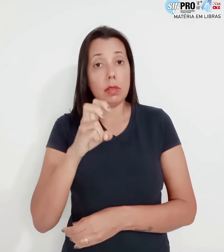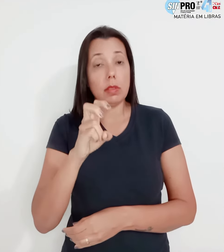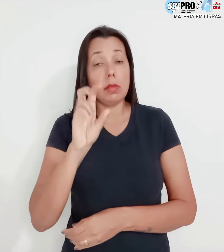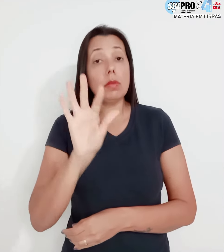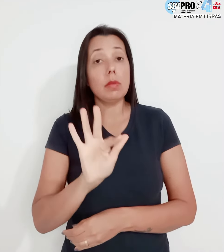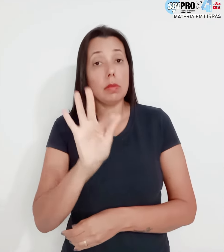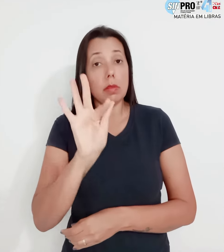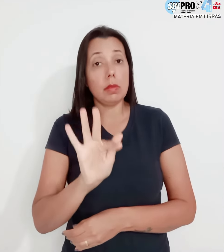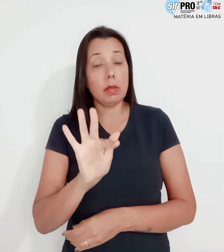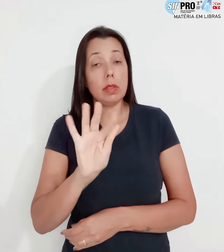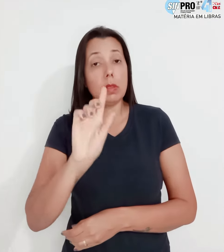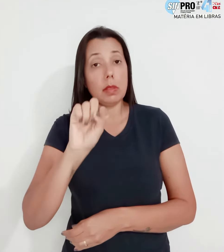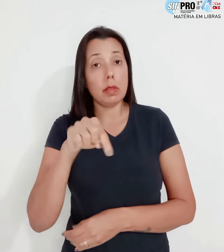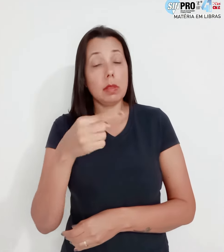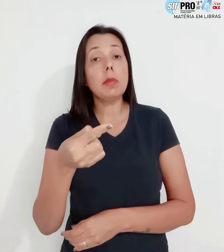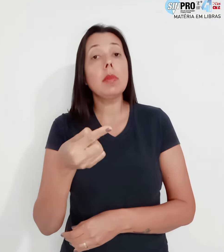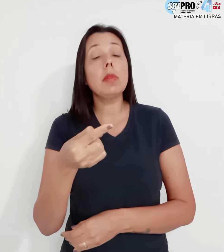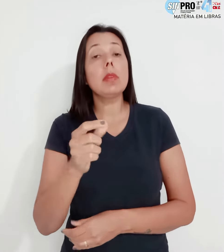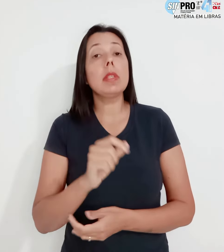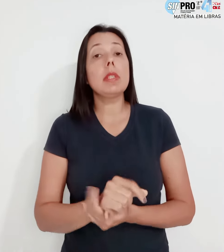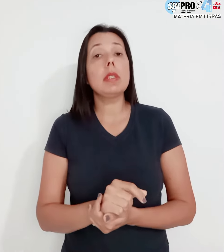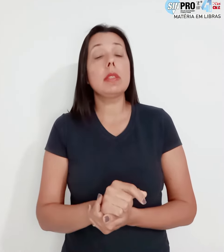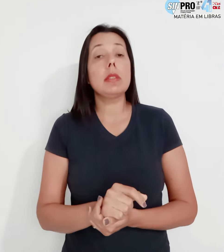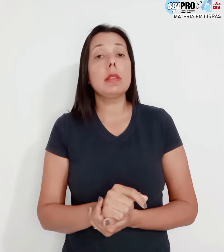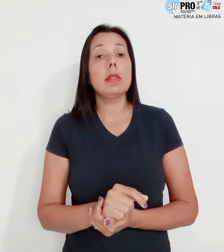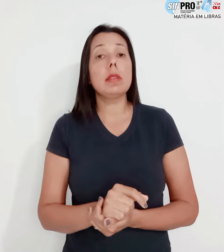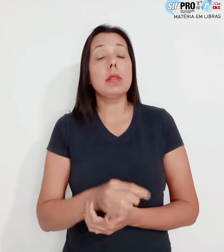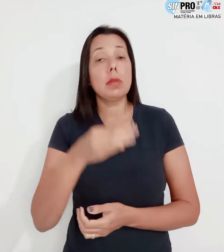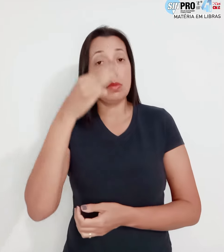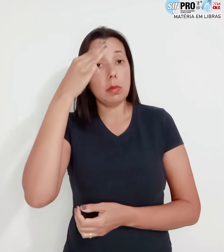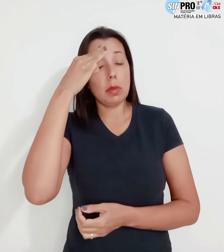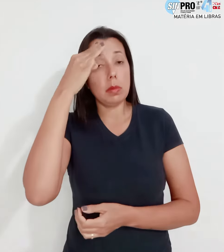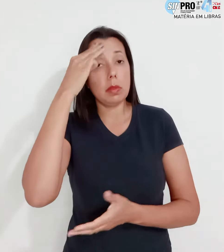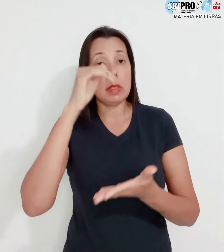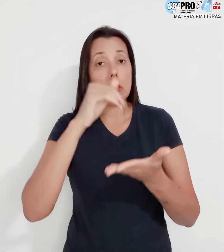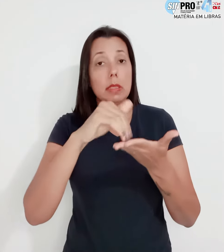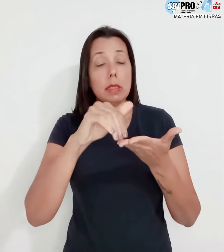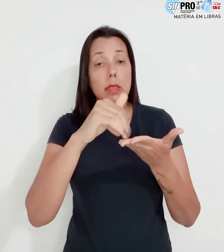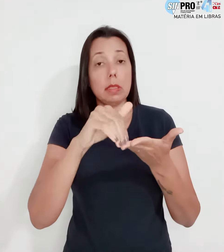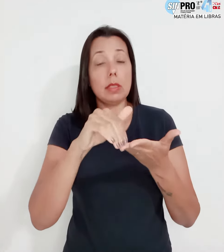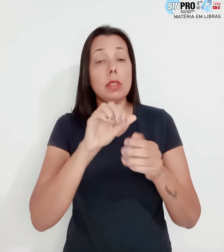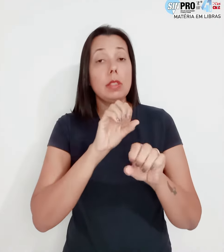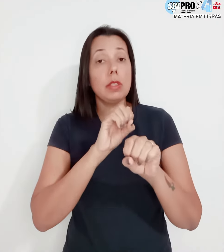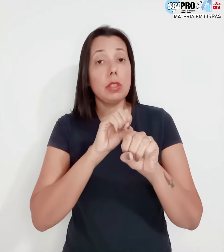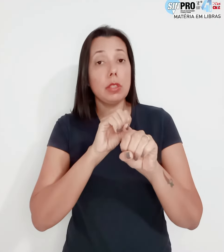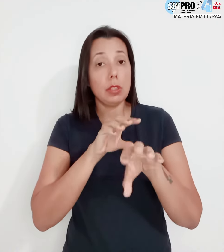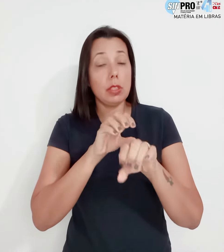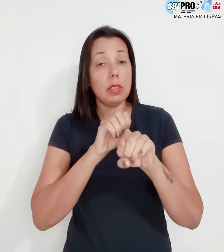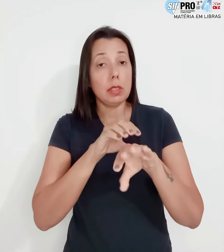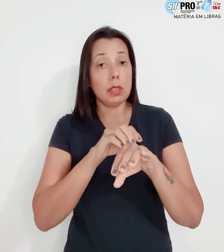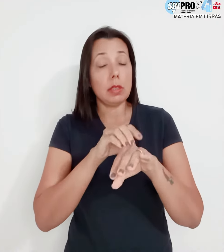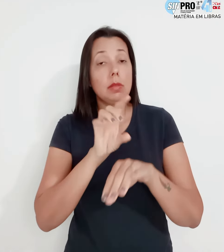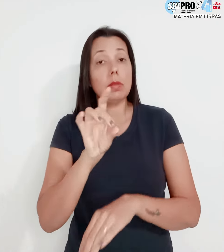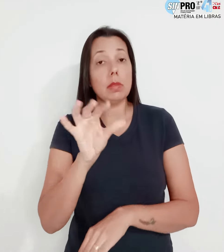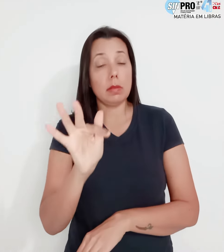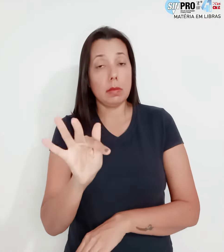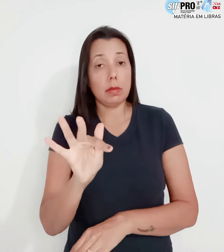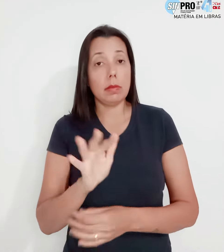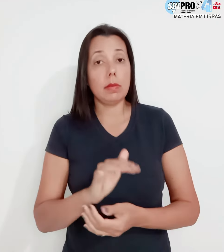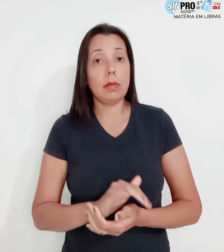fevereiro. Após o quadro, está o memorando da Secretaria de Estado da Educação do Distrito